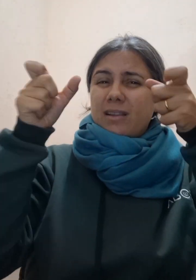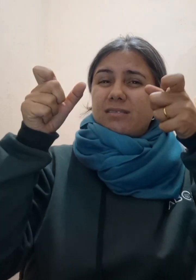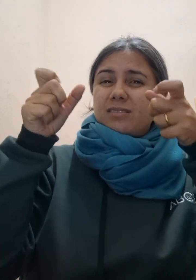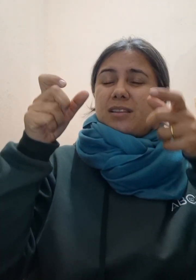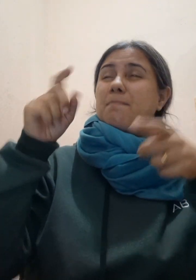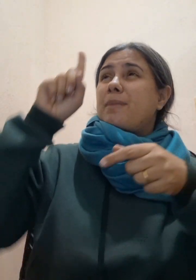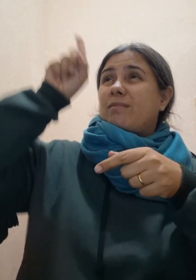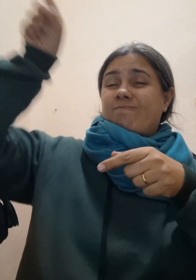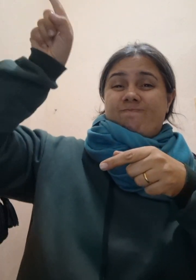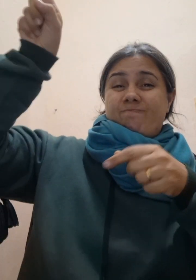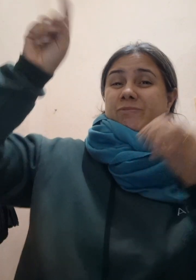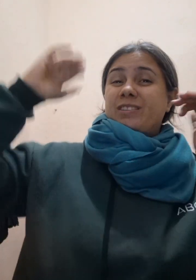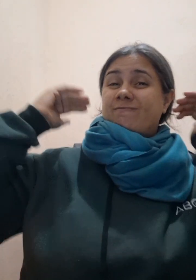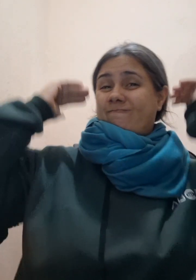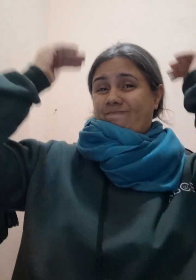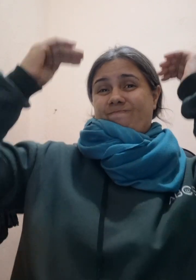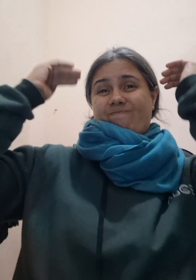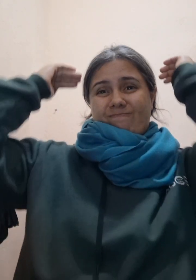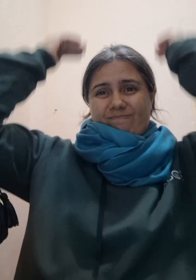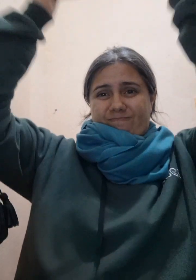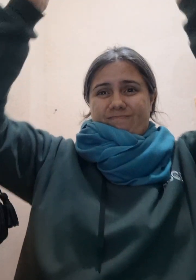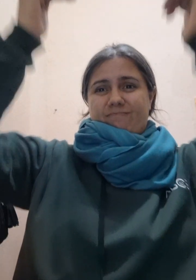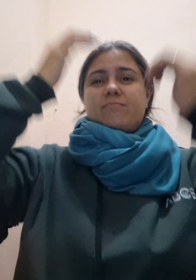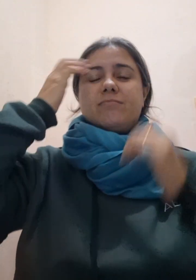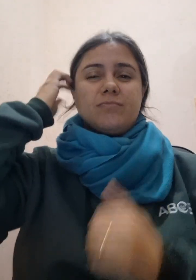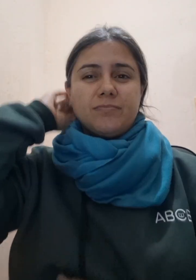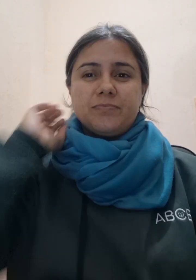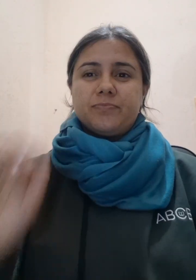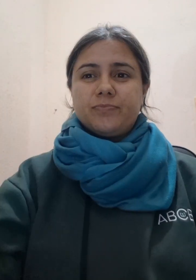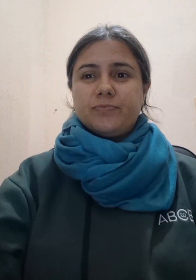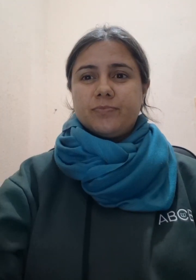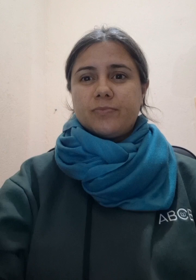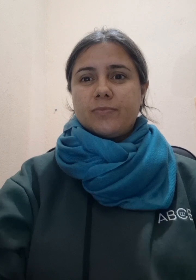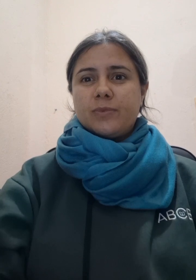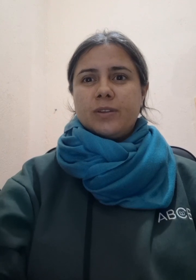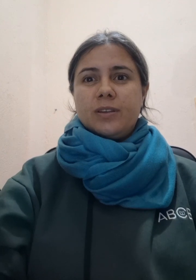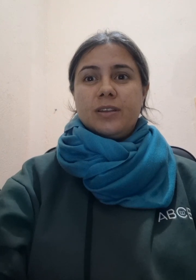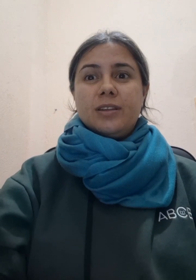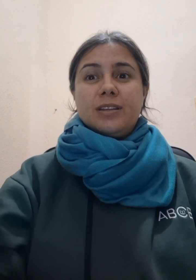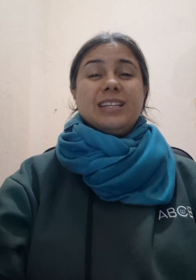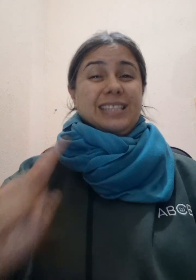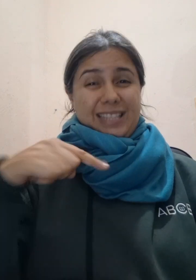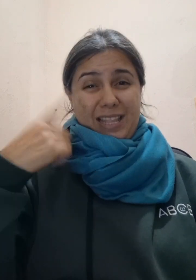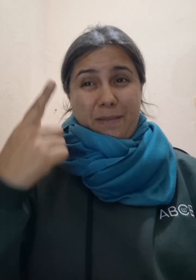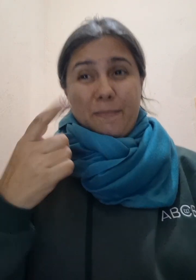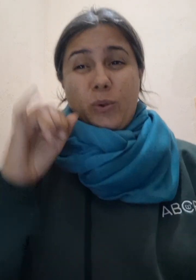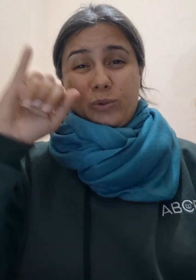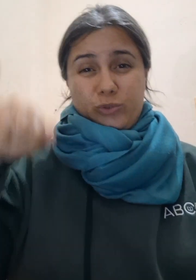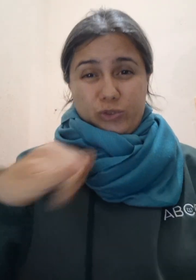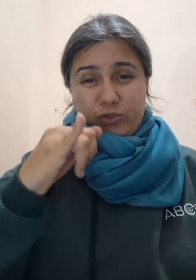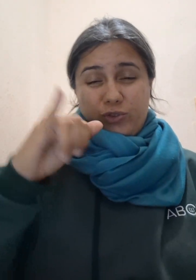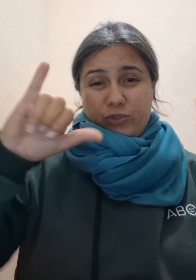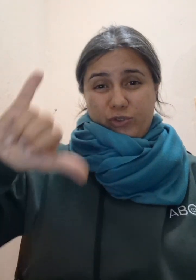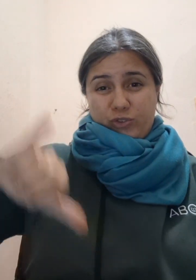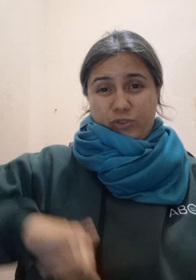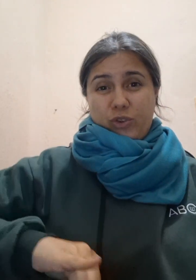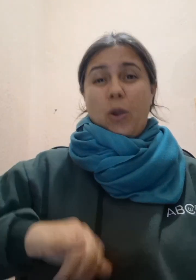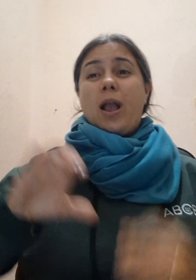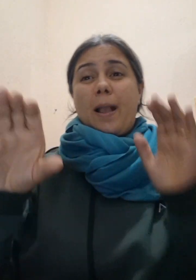Letra B. A gente precisa se humilhar diante de Deus, da grandeza de Deus, reconhecendo que